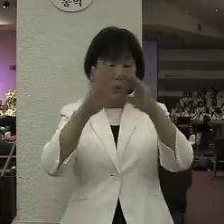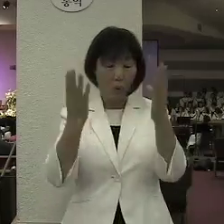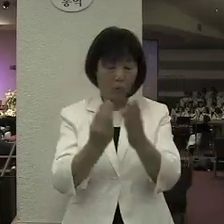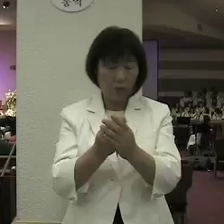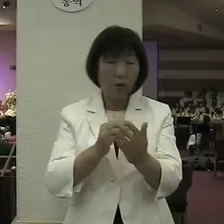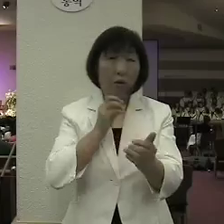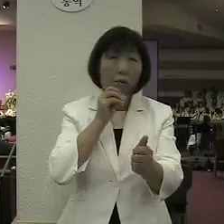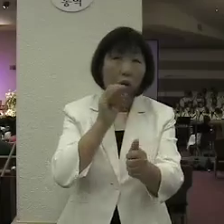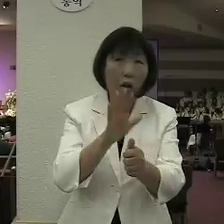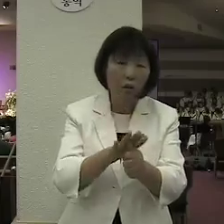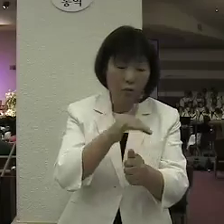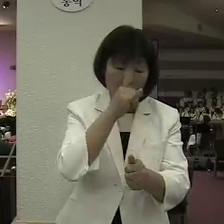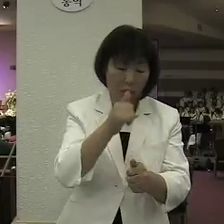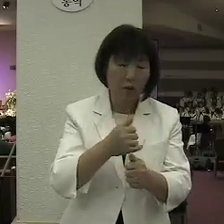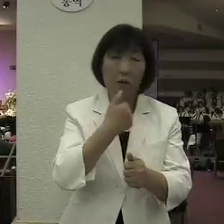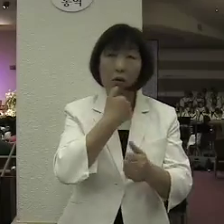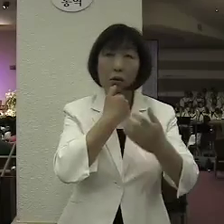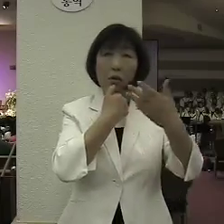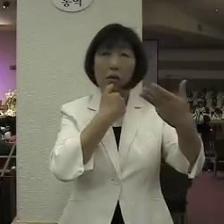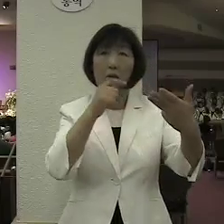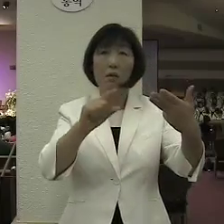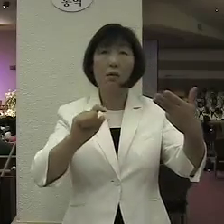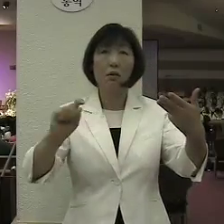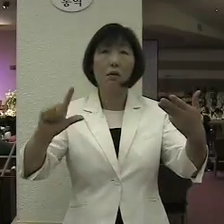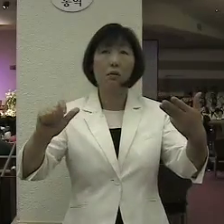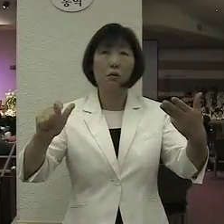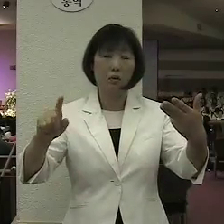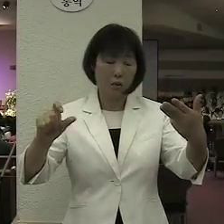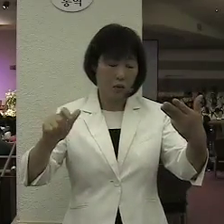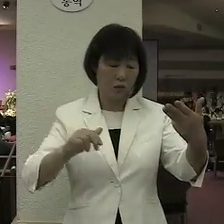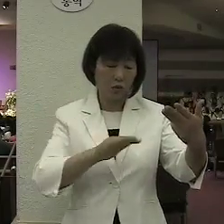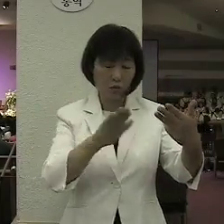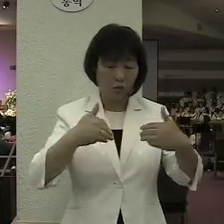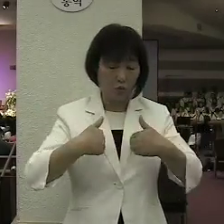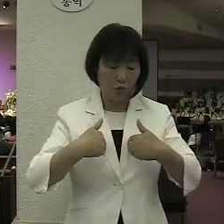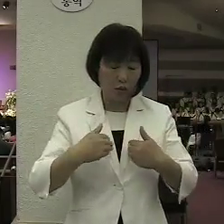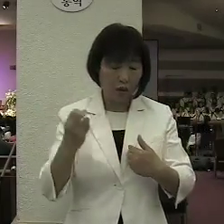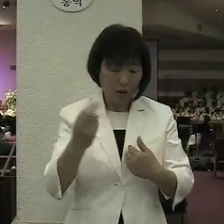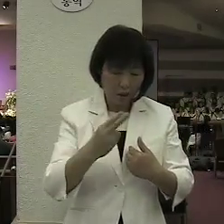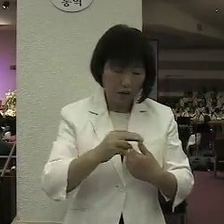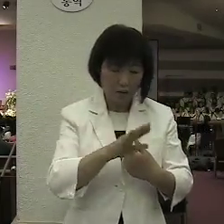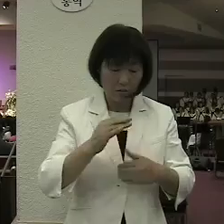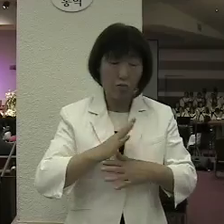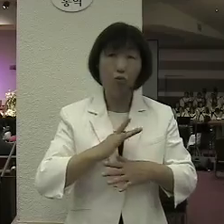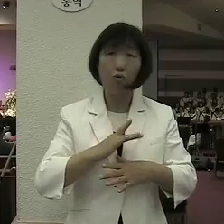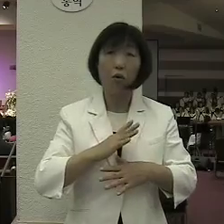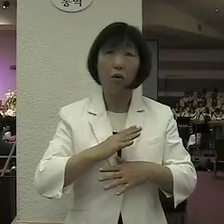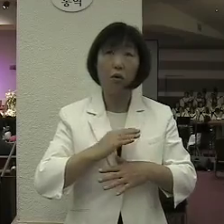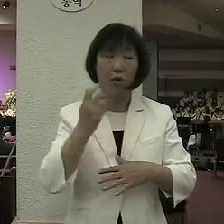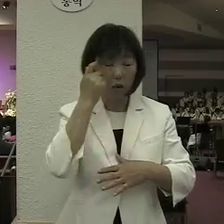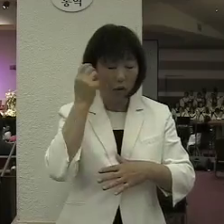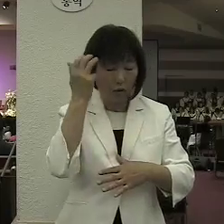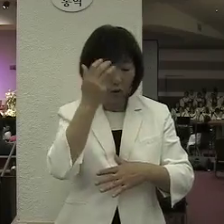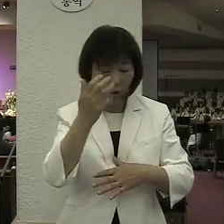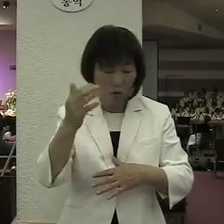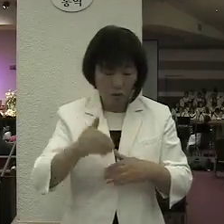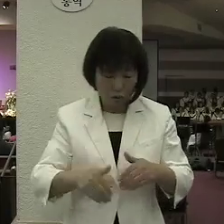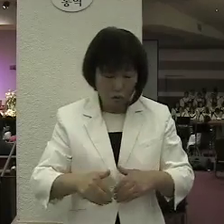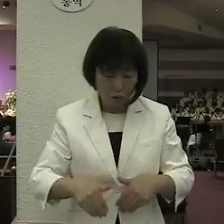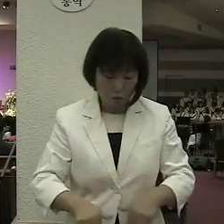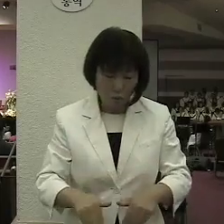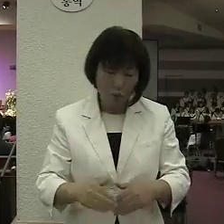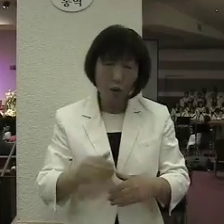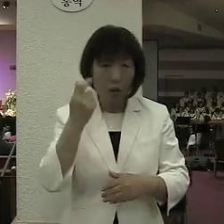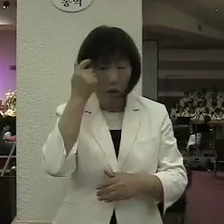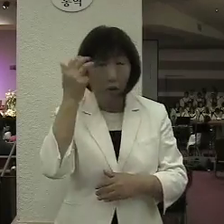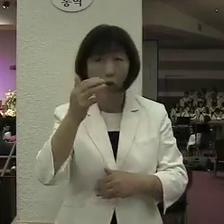있는 길이 활짝 열렸다는 것입니다. 하나님 앞에 달려나갈 수 있어요. 하나님 앞에 우리가 직접 나가서 하나님